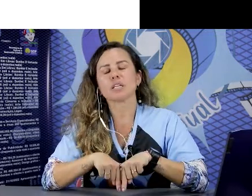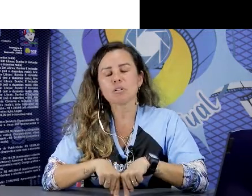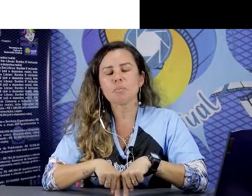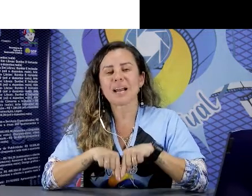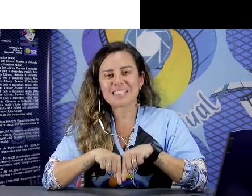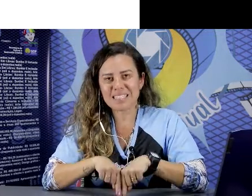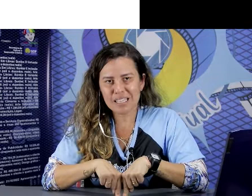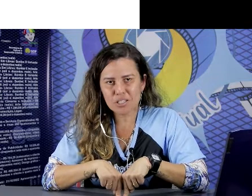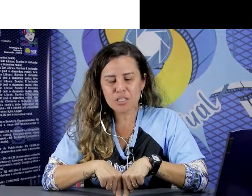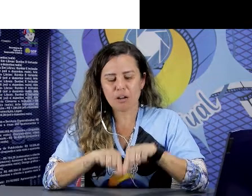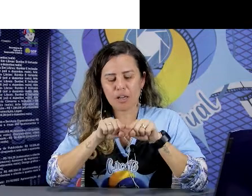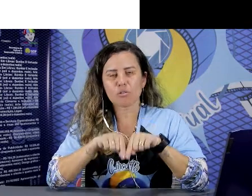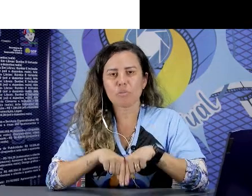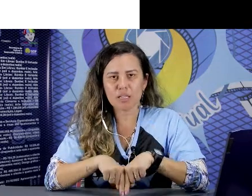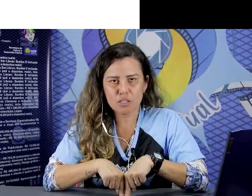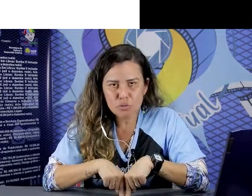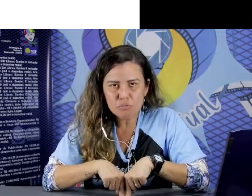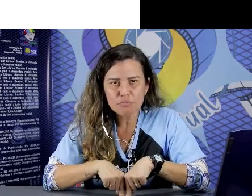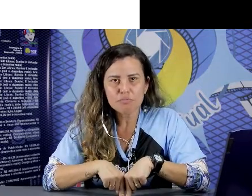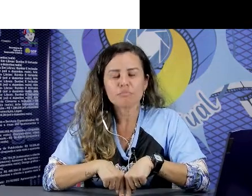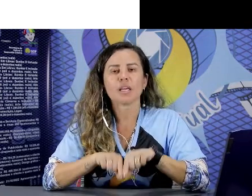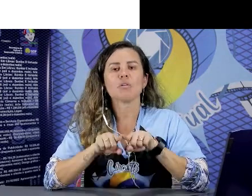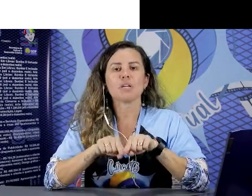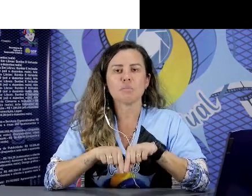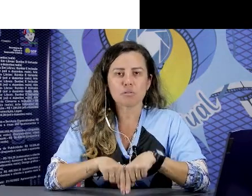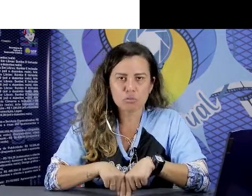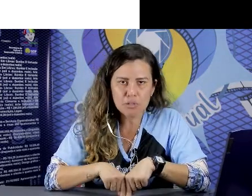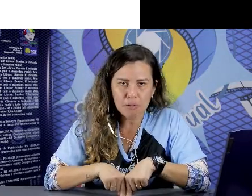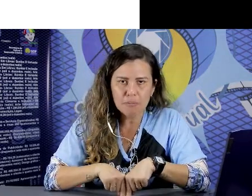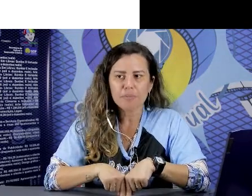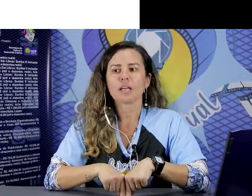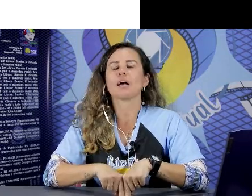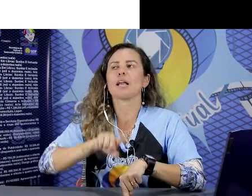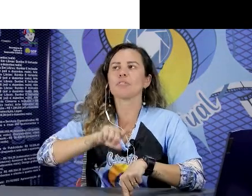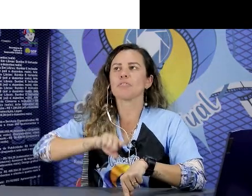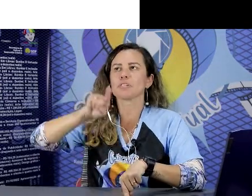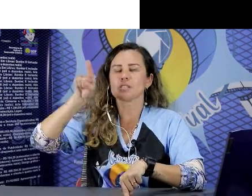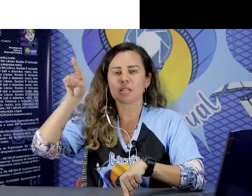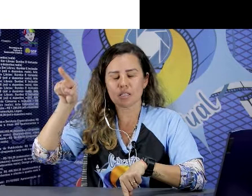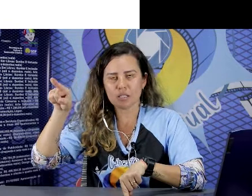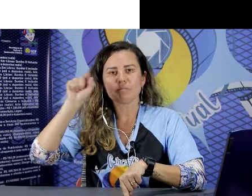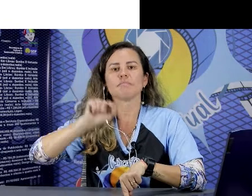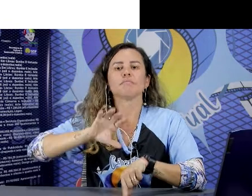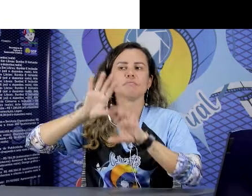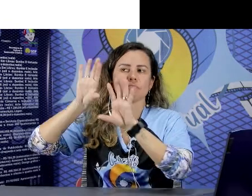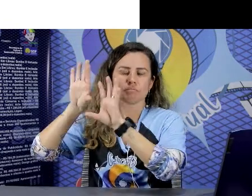língua brasileira de sinal é do Brasil? Ela é um elemento cultural. A língua francesa